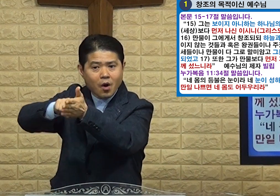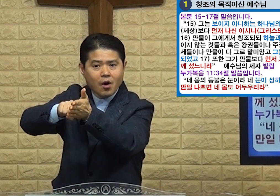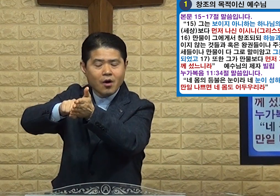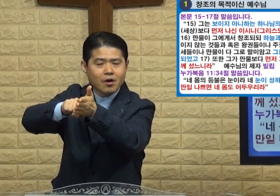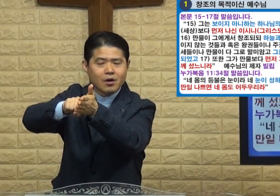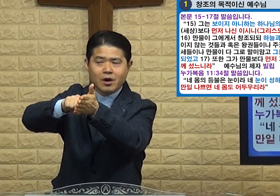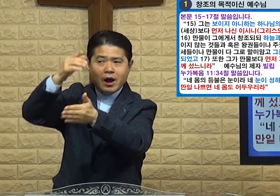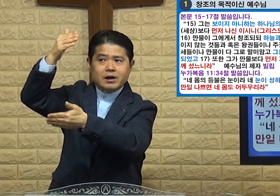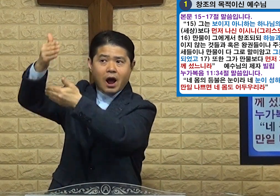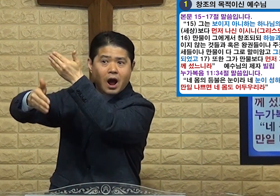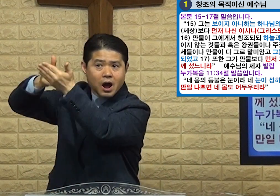하나님께서